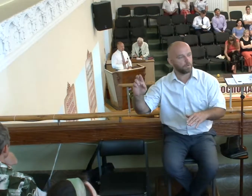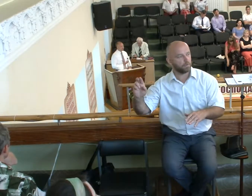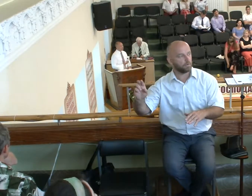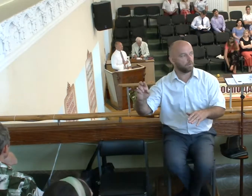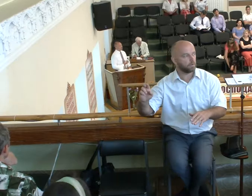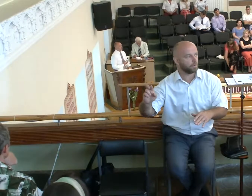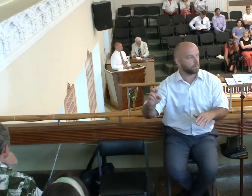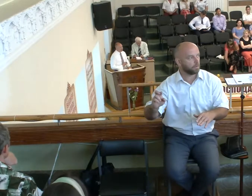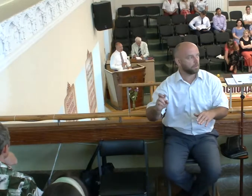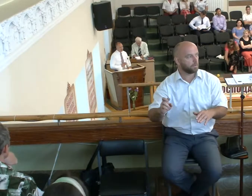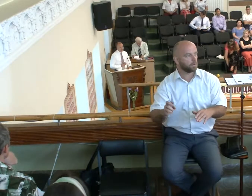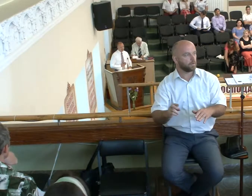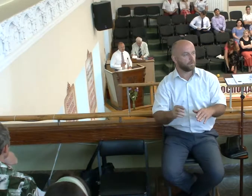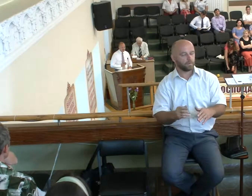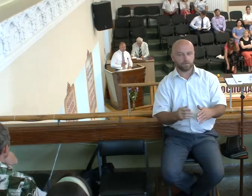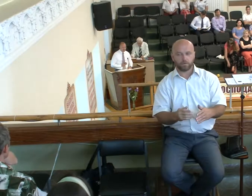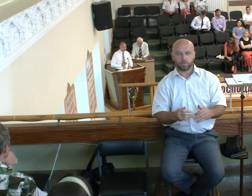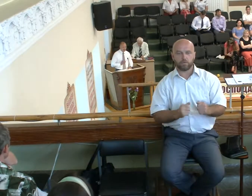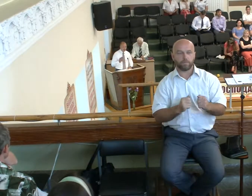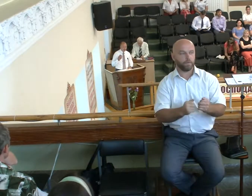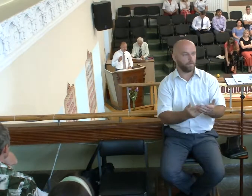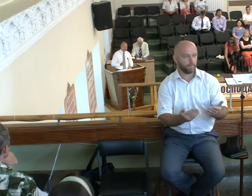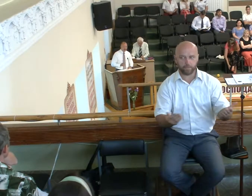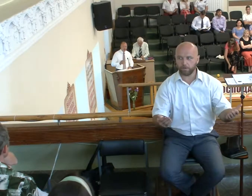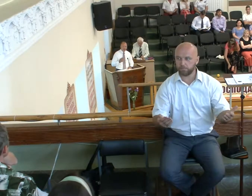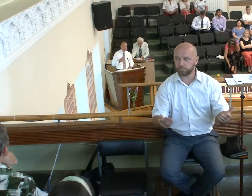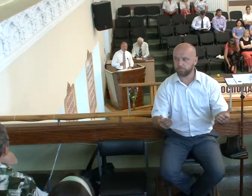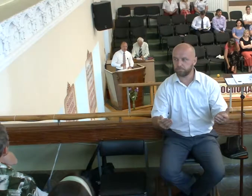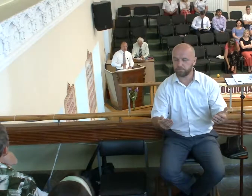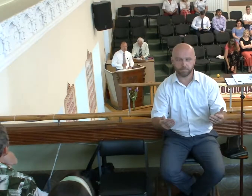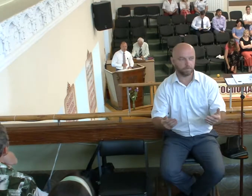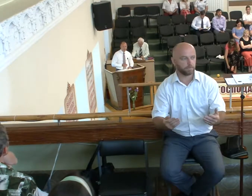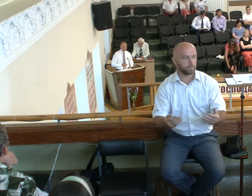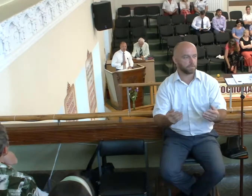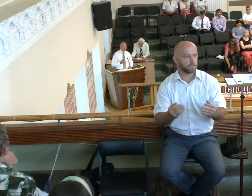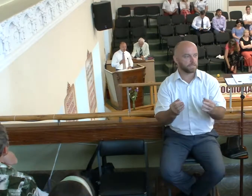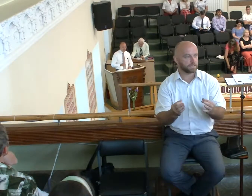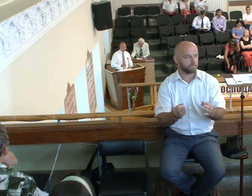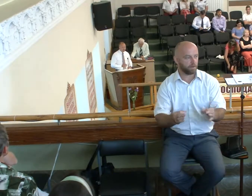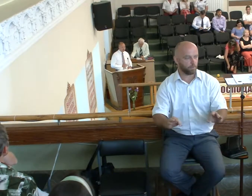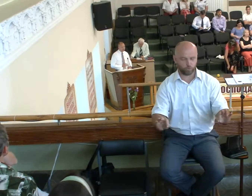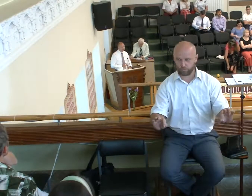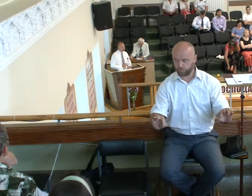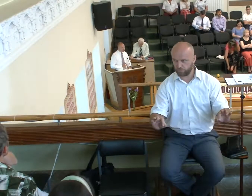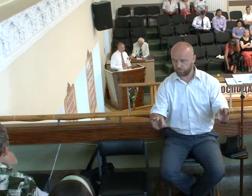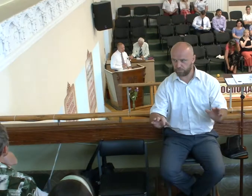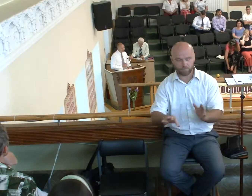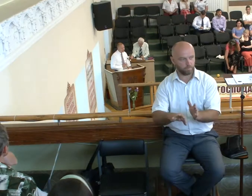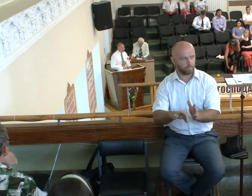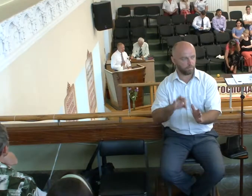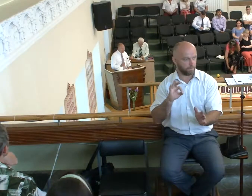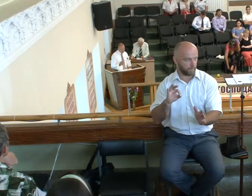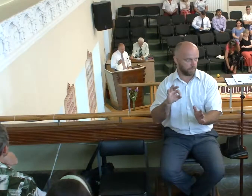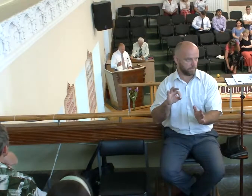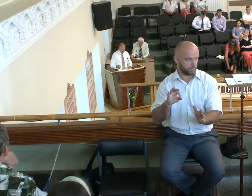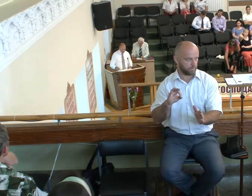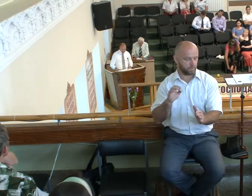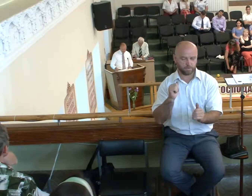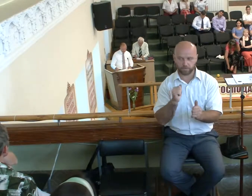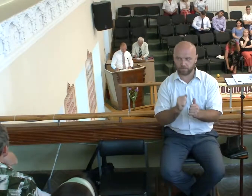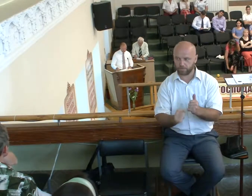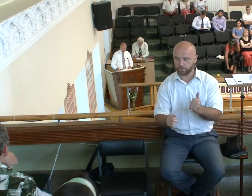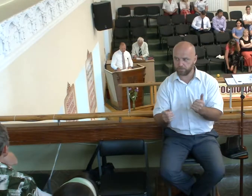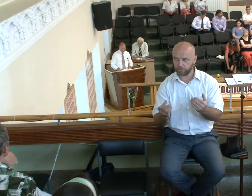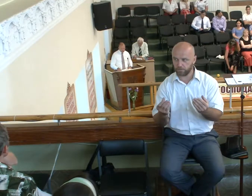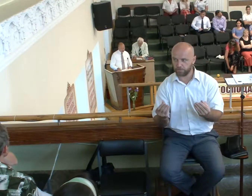чем отличил человека на земле? Тем, что дал нам свободу выбора. Каждый из